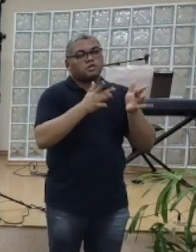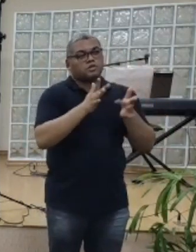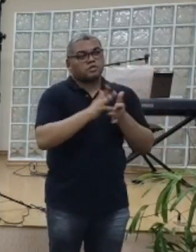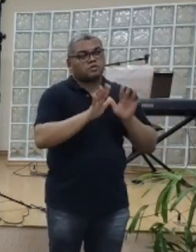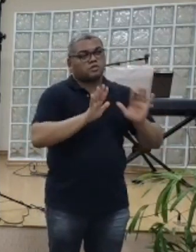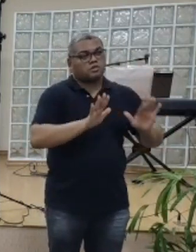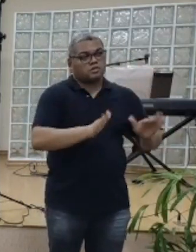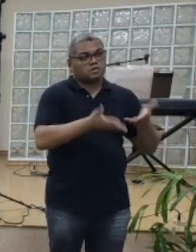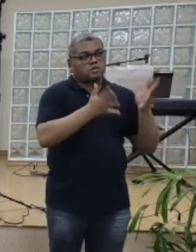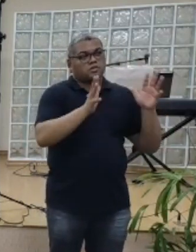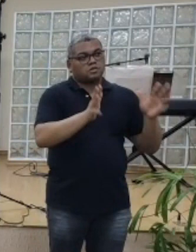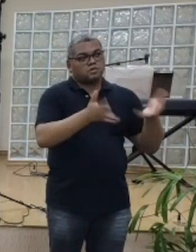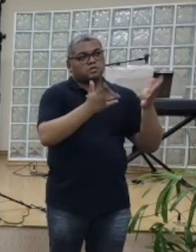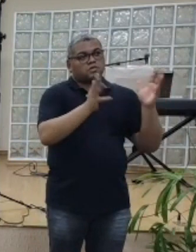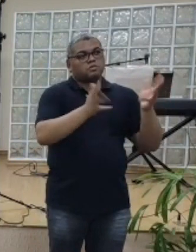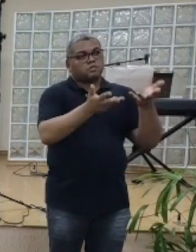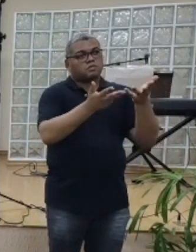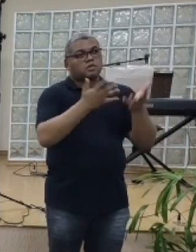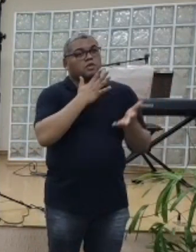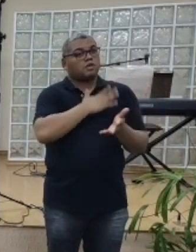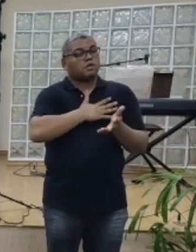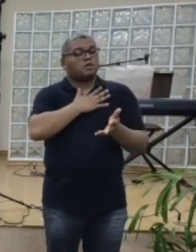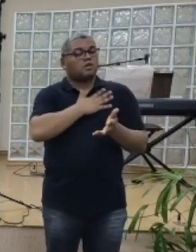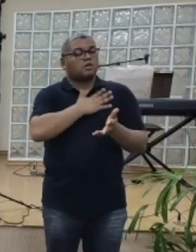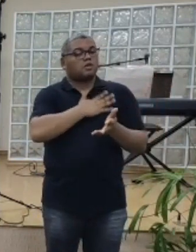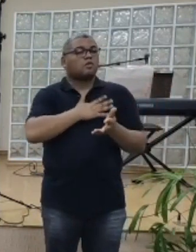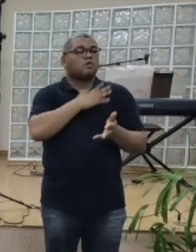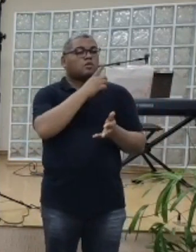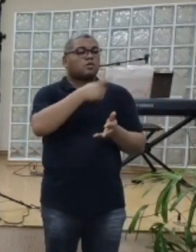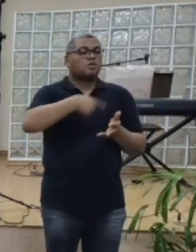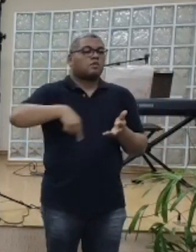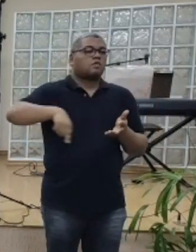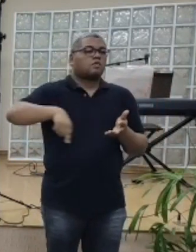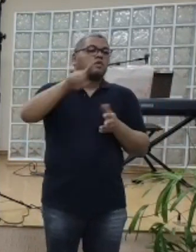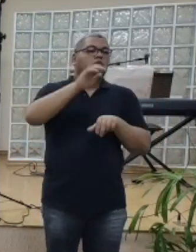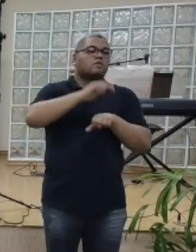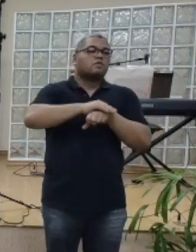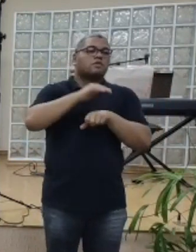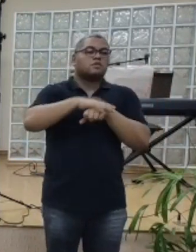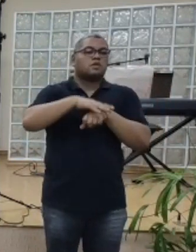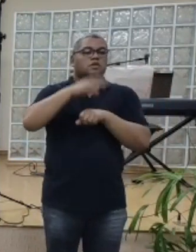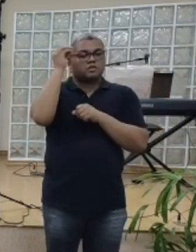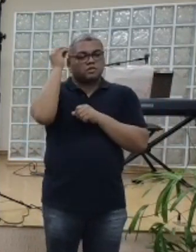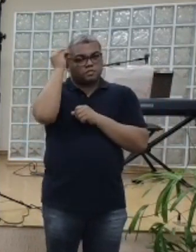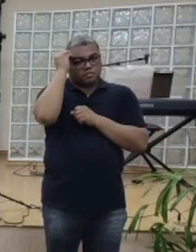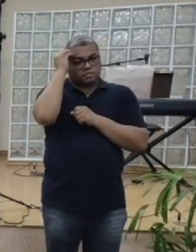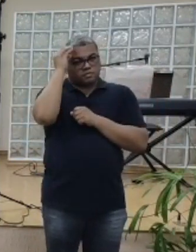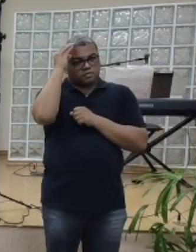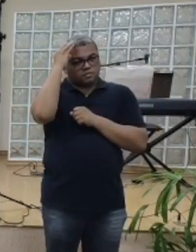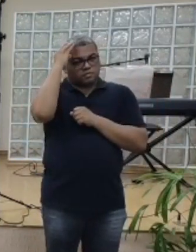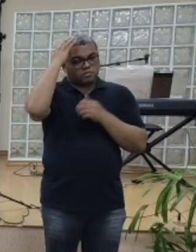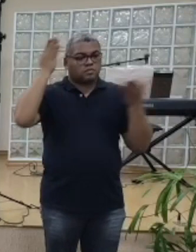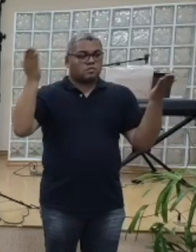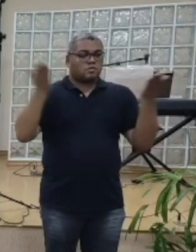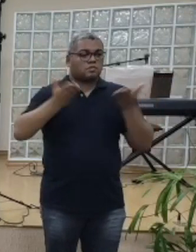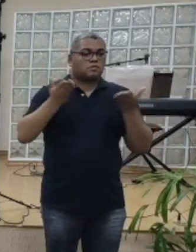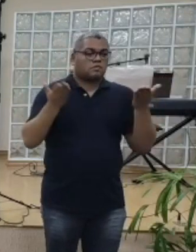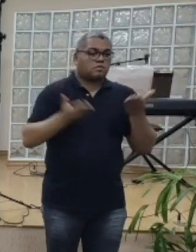crescerem espiritualmente. Eu gostaria que você fizesse reflexões a respeito disto. Mas agora também eu